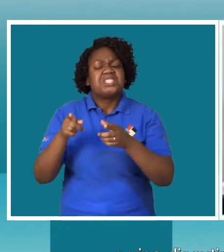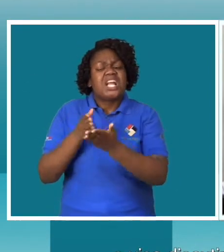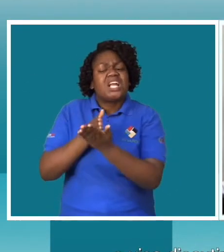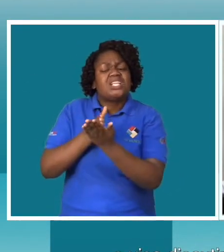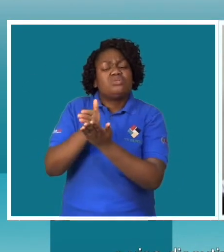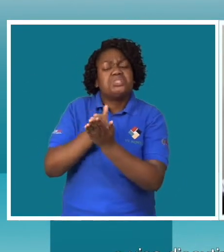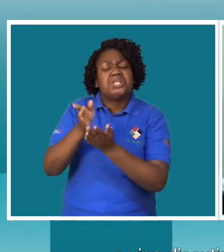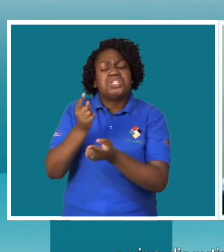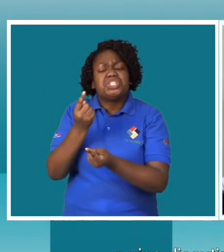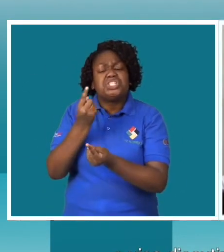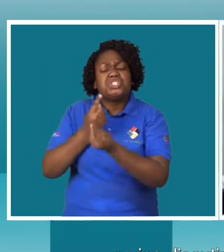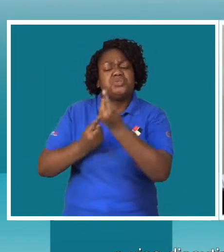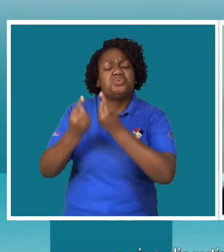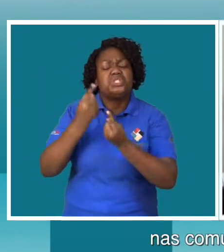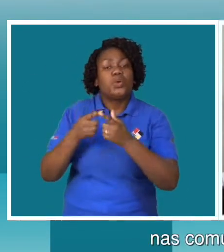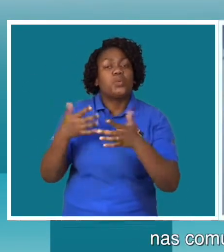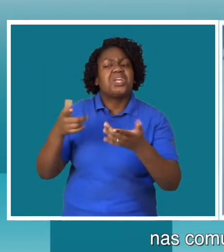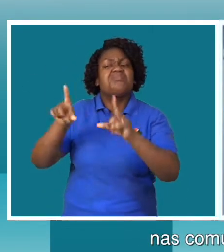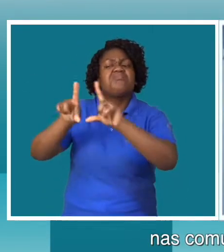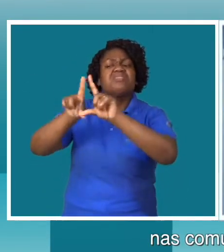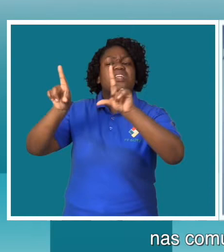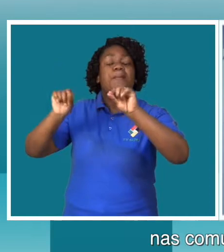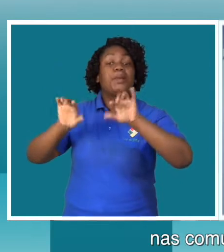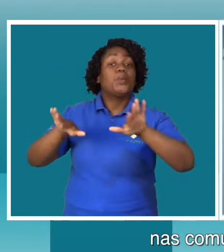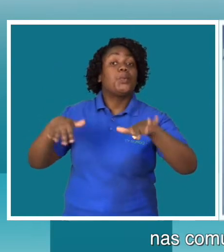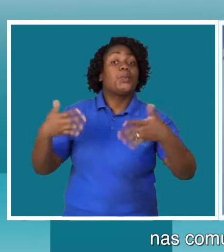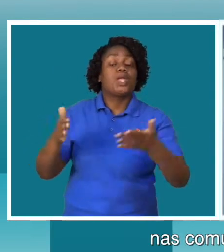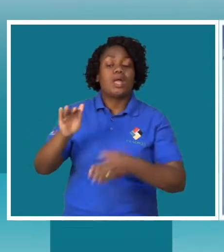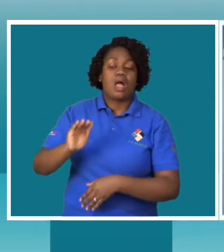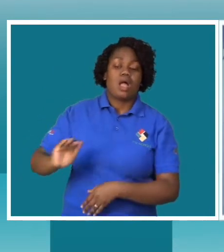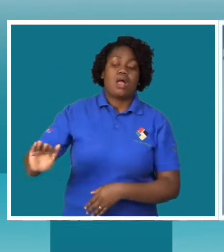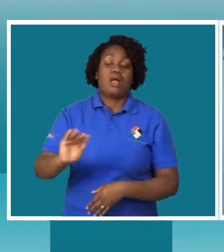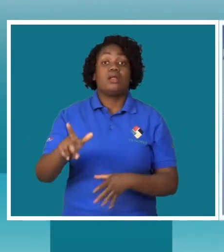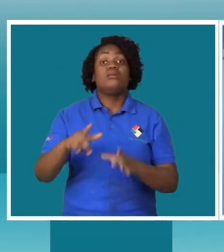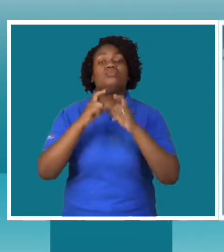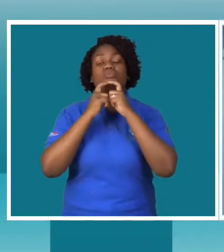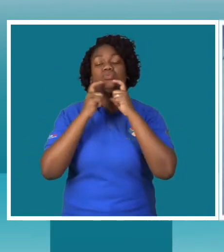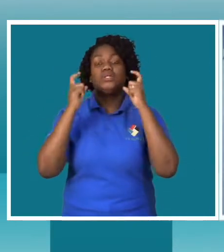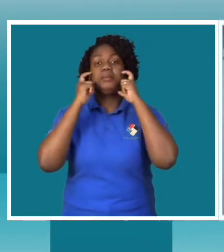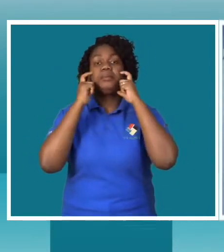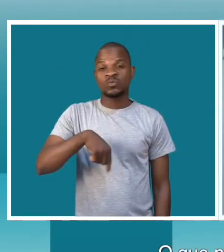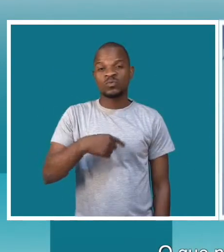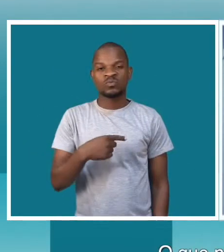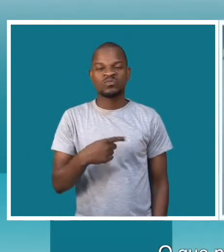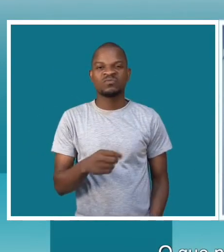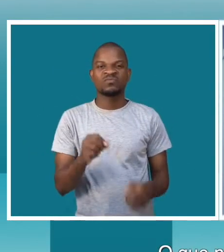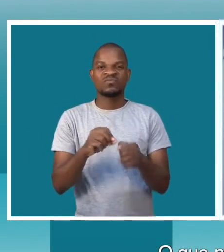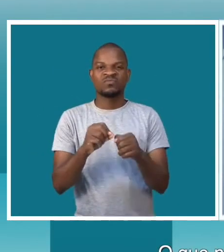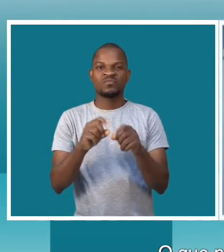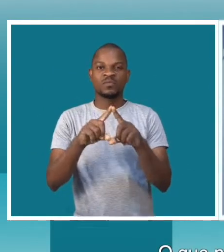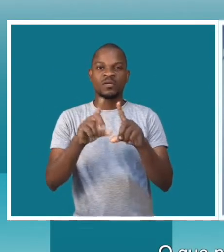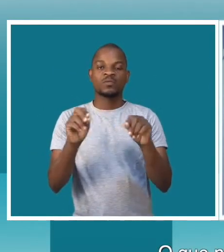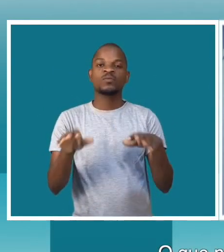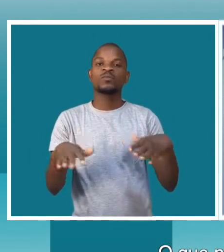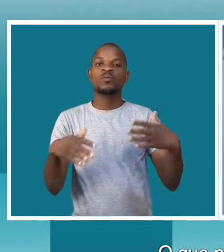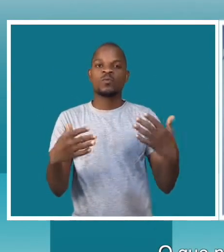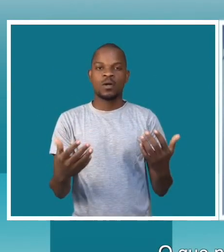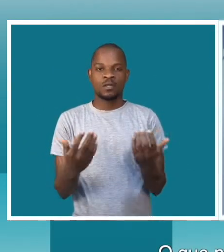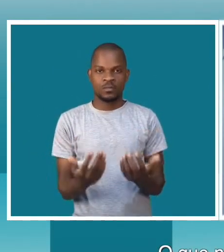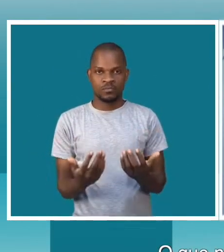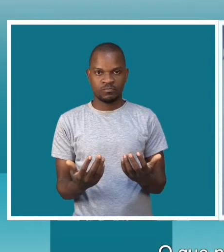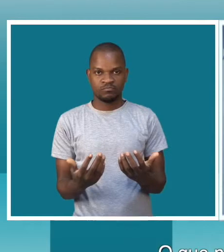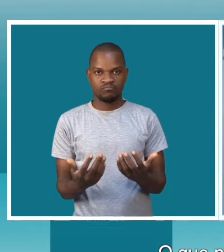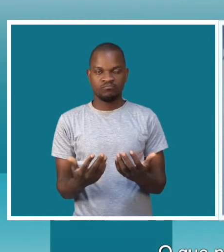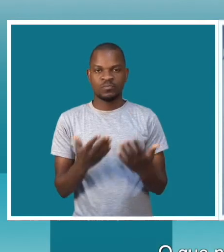disseminação de informação sobre este assunto nas comunidades moçambicanas. O que nós estamos a querer fazer